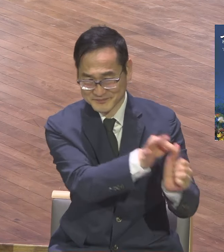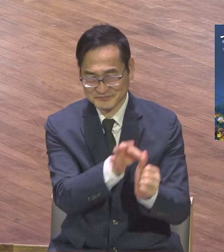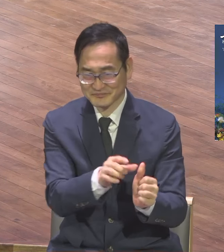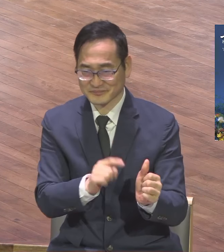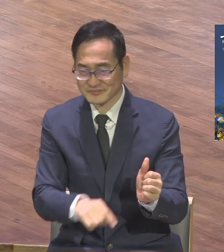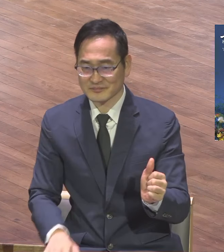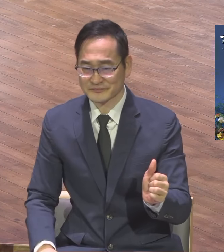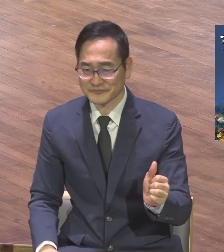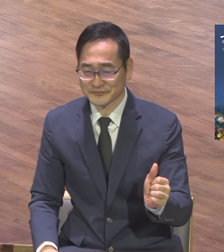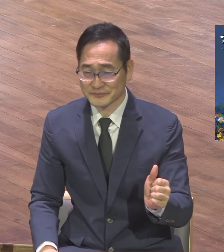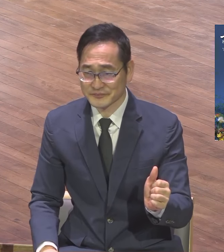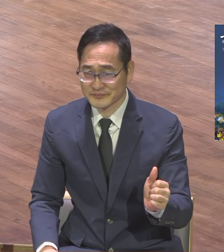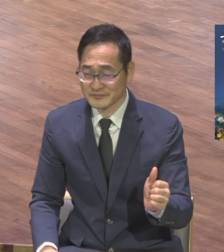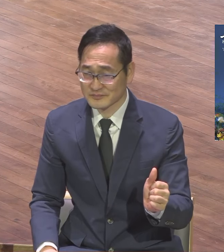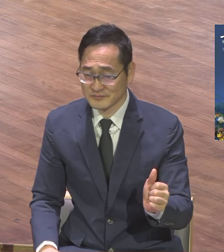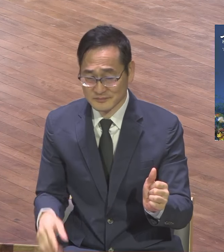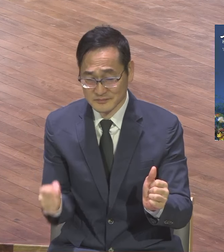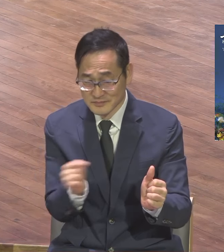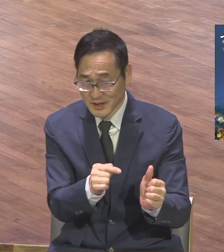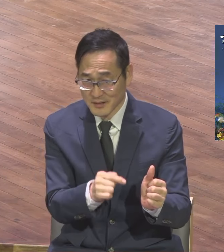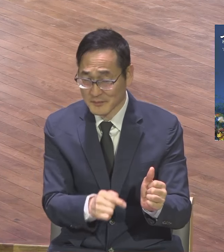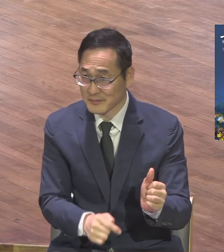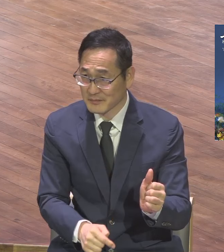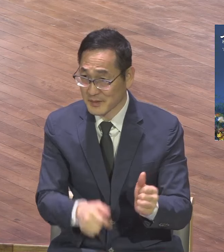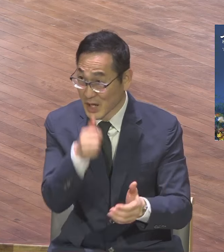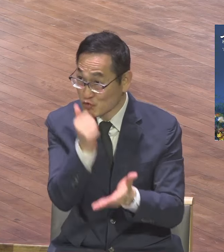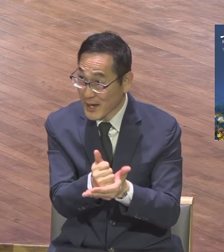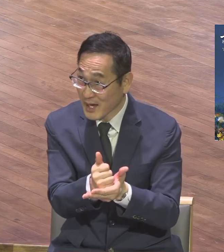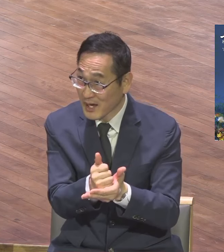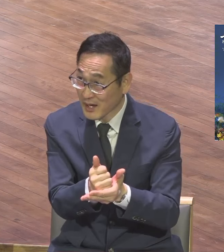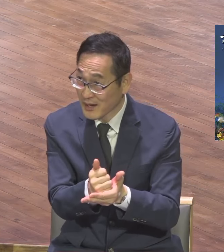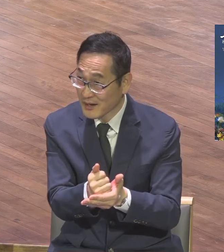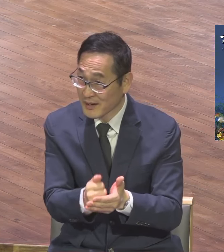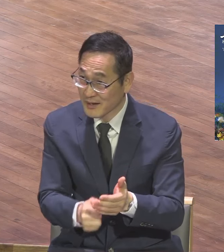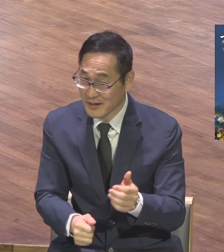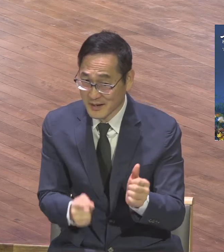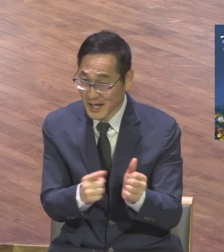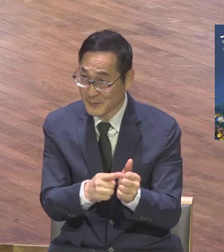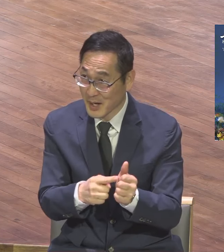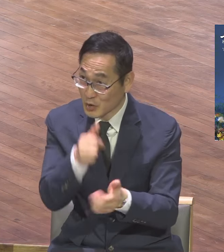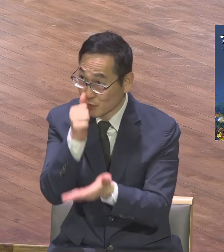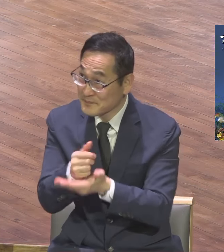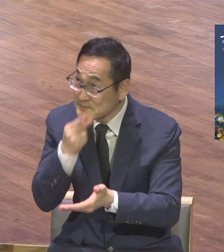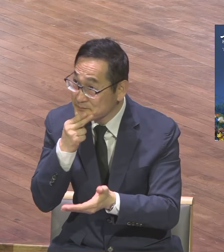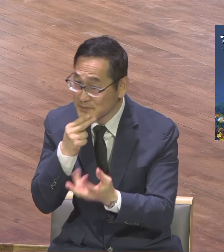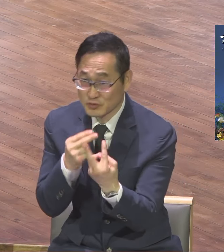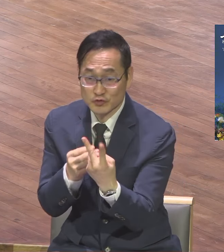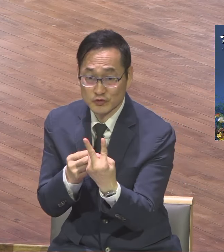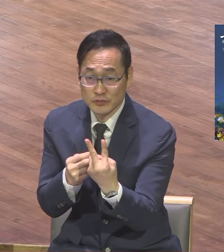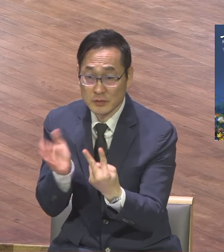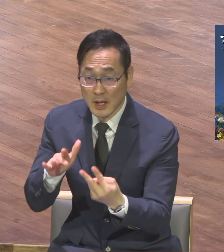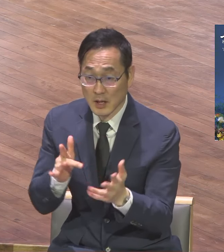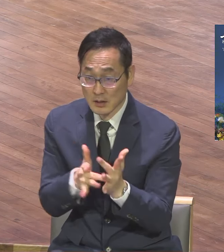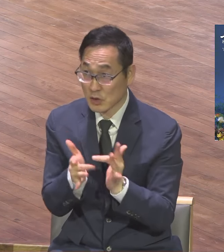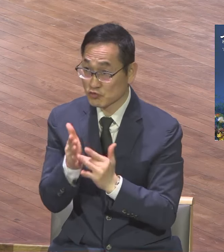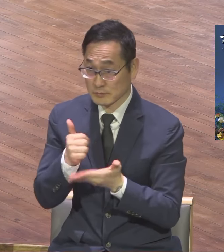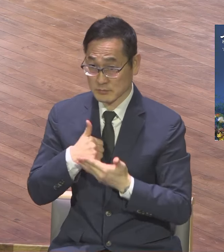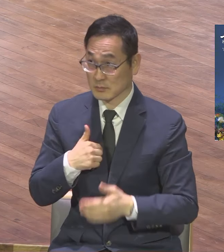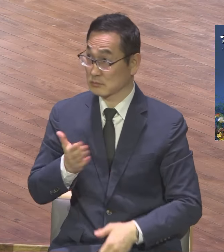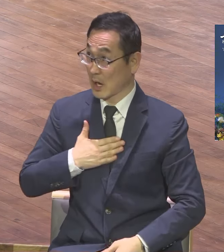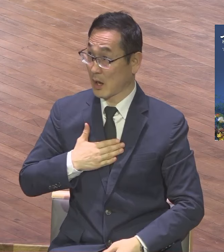대속 십자가의 대속의 피를 말만 해버리면 하나님께서 용서라는 판정을 내릴 수밖에 없어요.